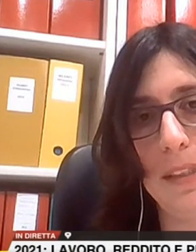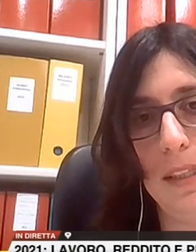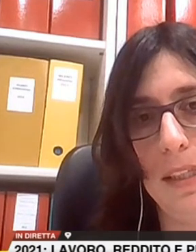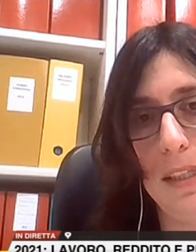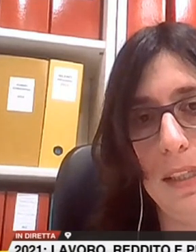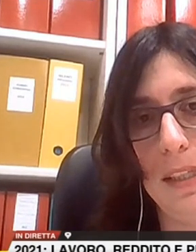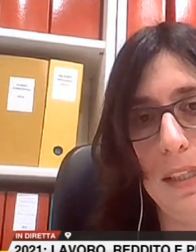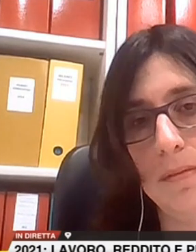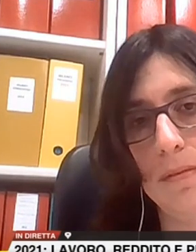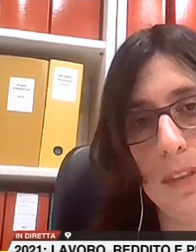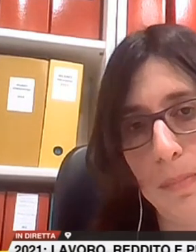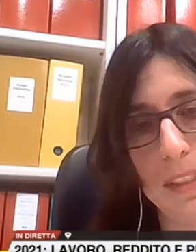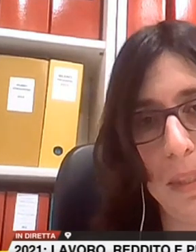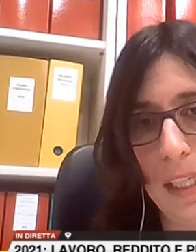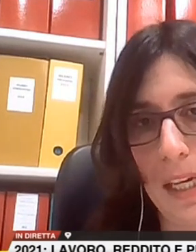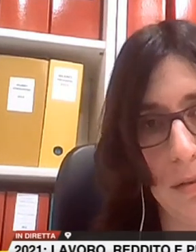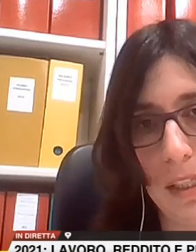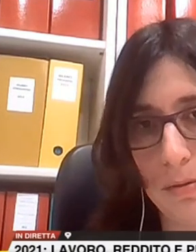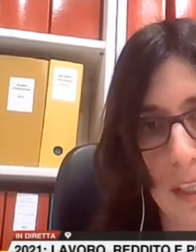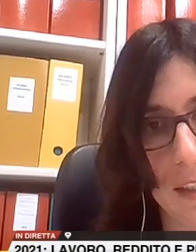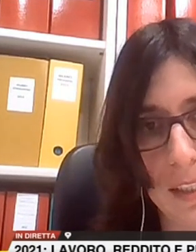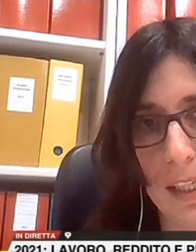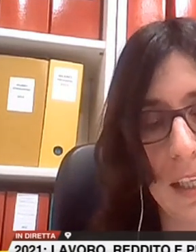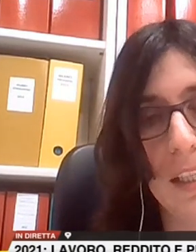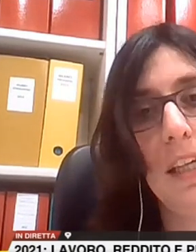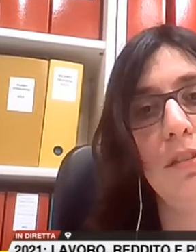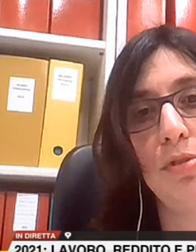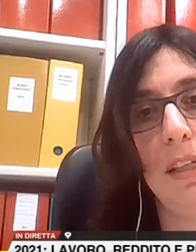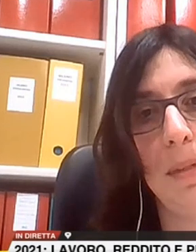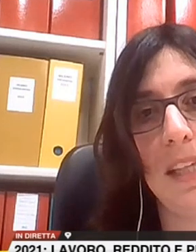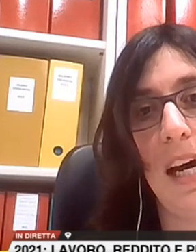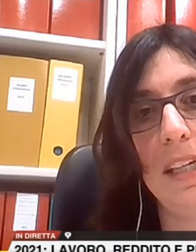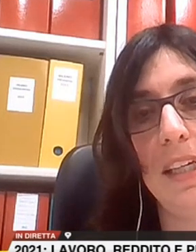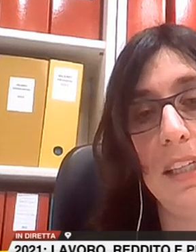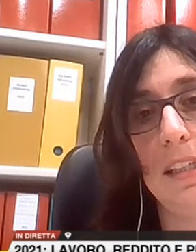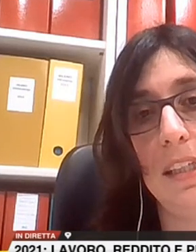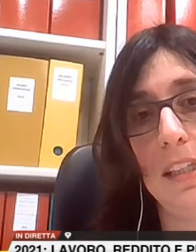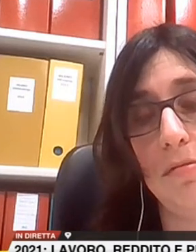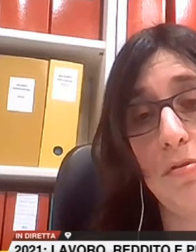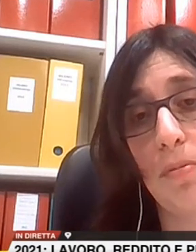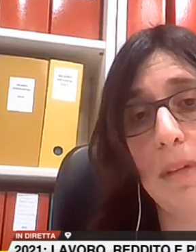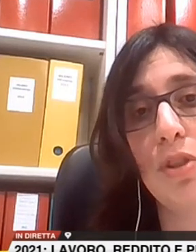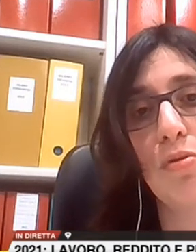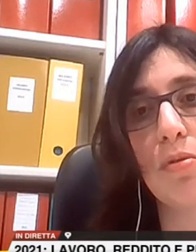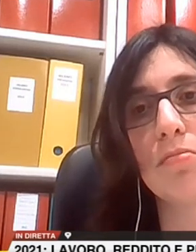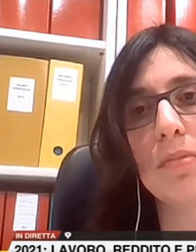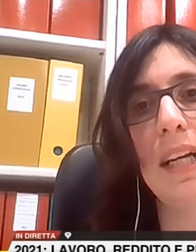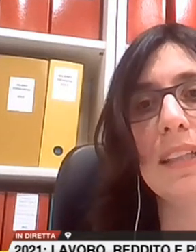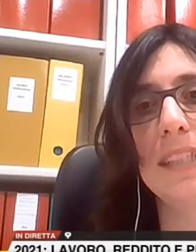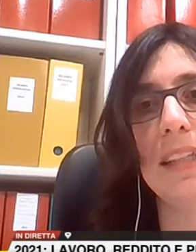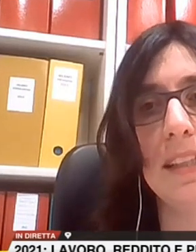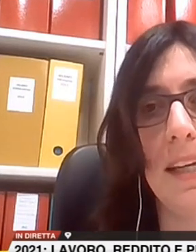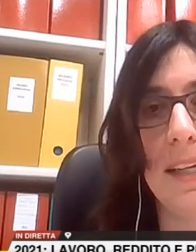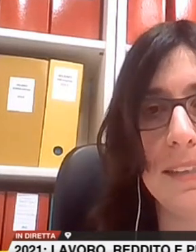parte del metalmeccanico, cartotecnica, industria alimentare, e, insomma, ci sono